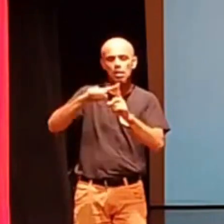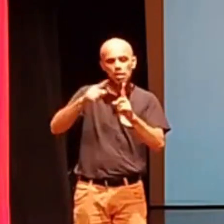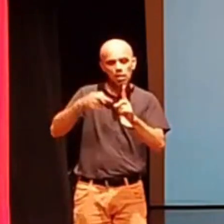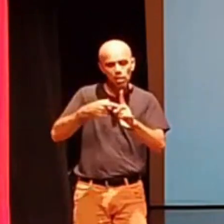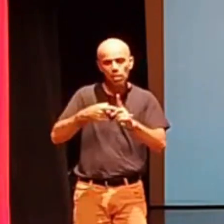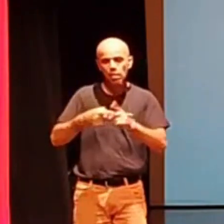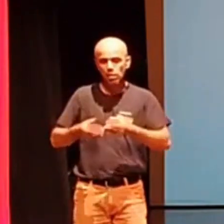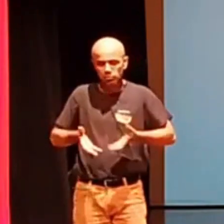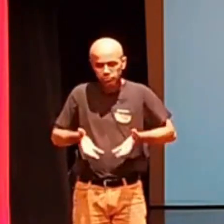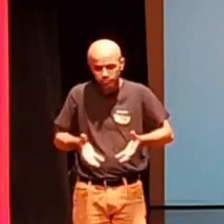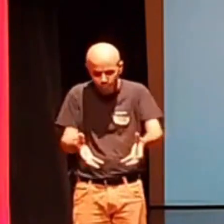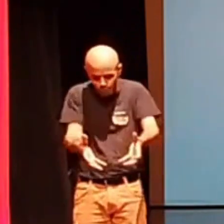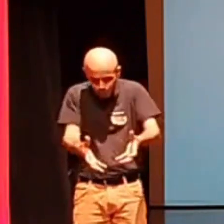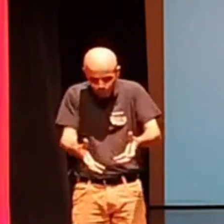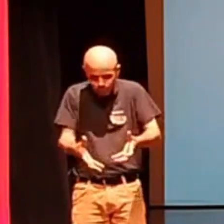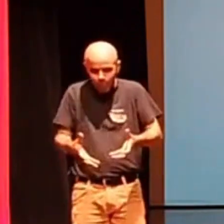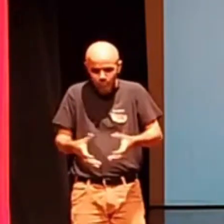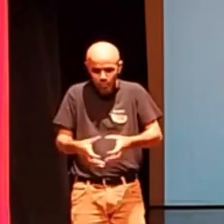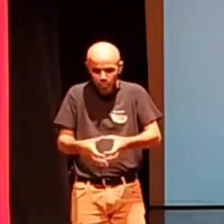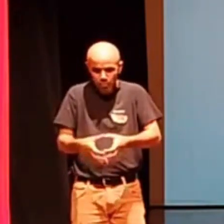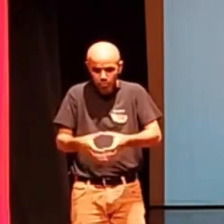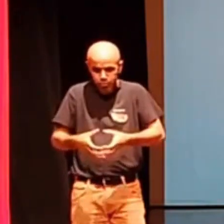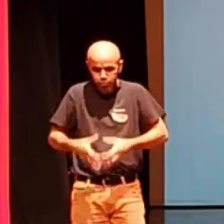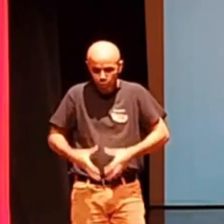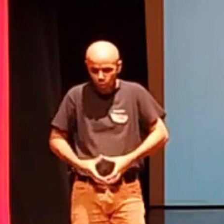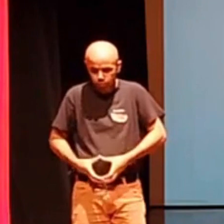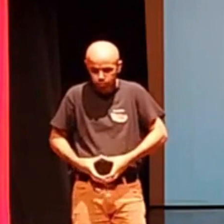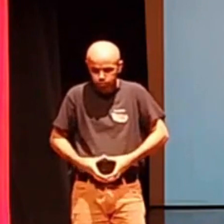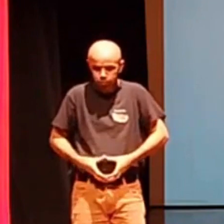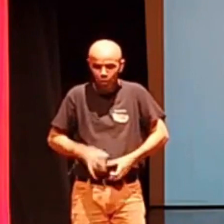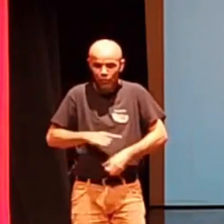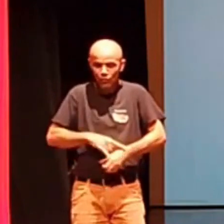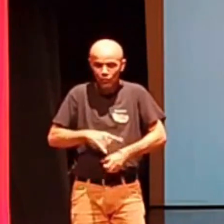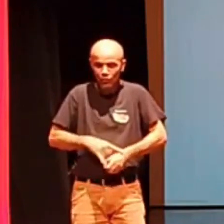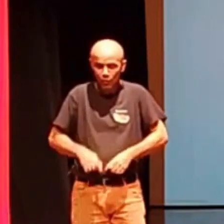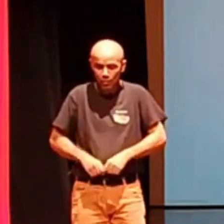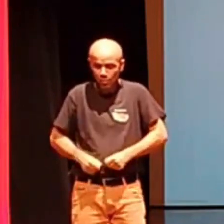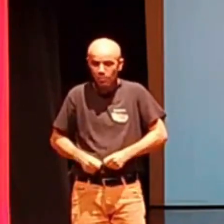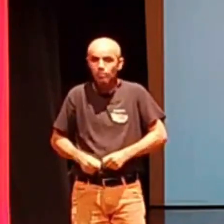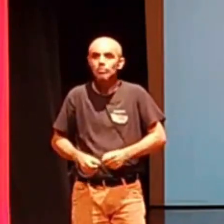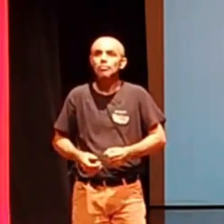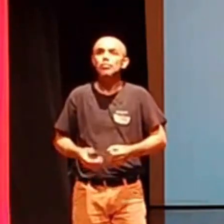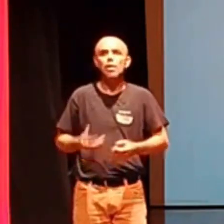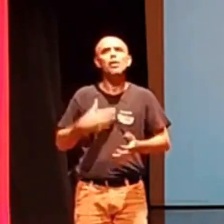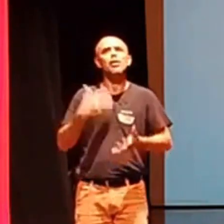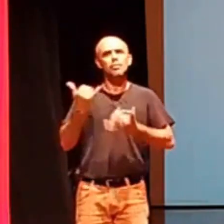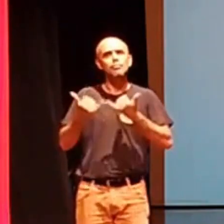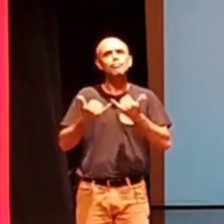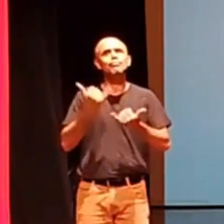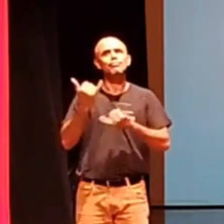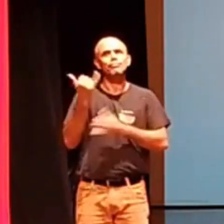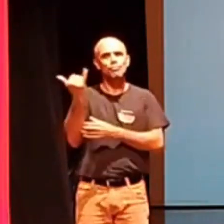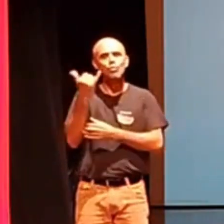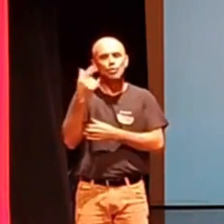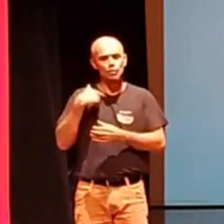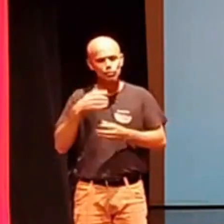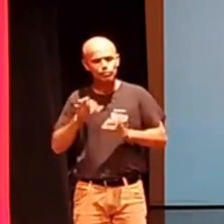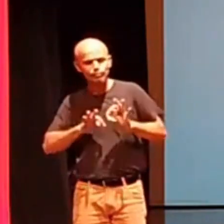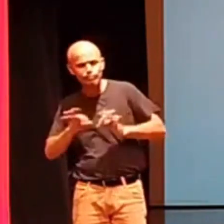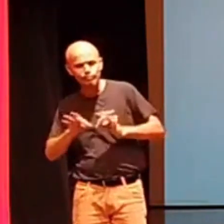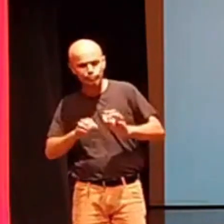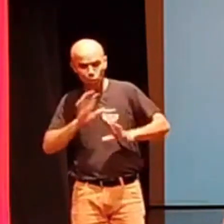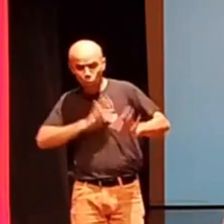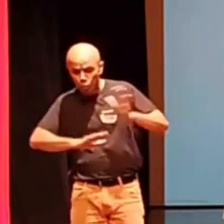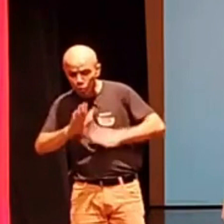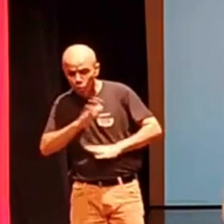parto, né, prolapso de bexiga. Então a gente sabe o quanto é importante a gente ter essa organização. É muito importante essa